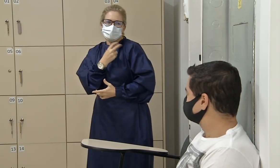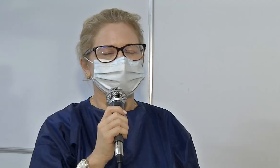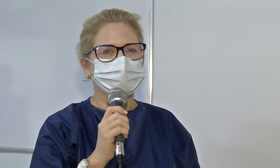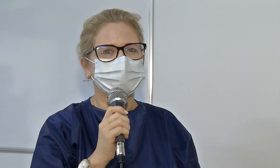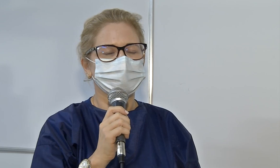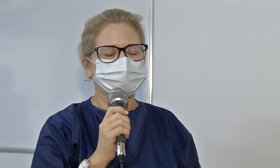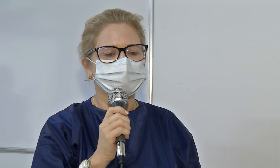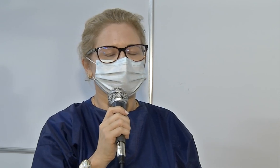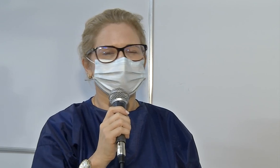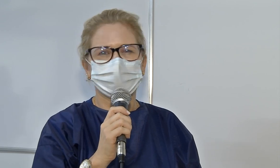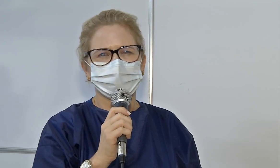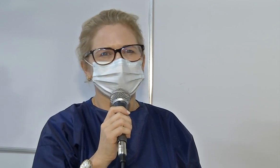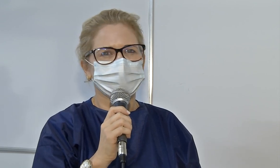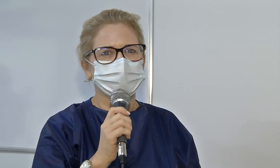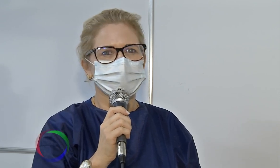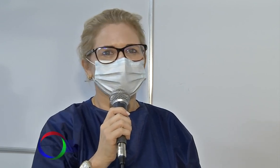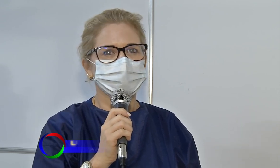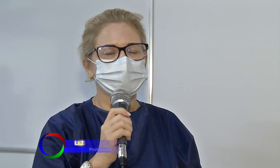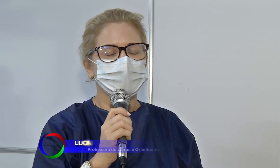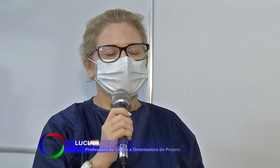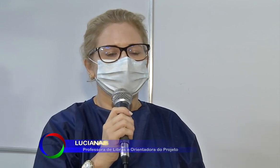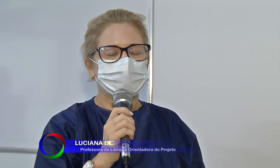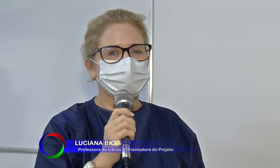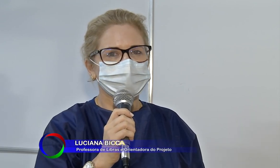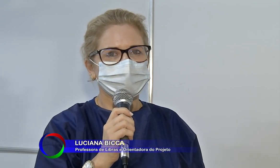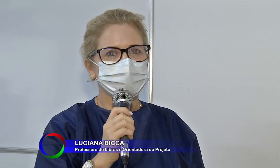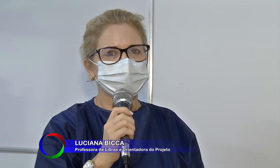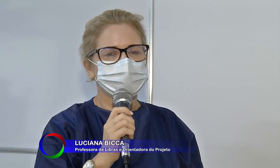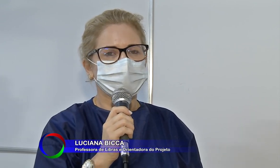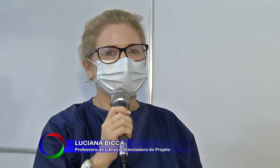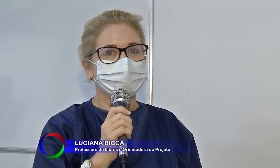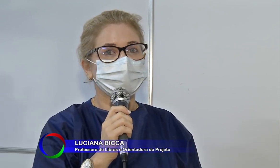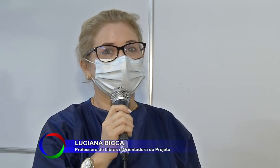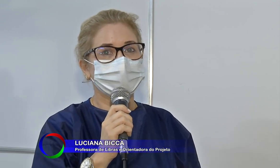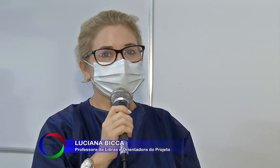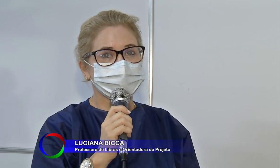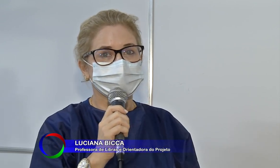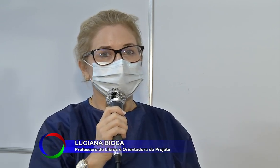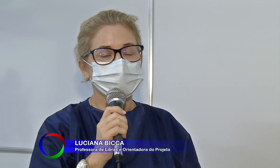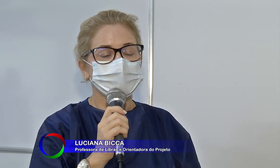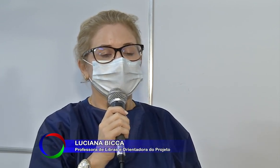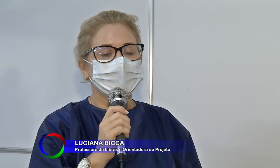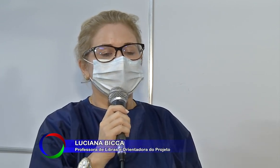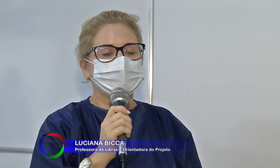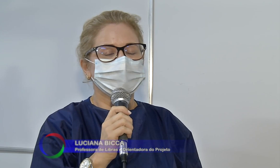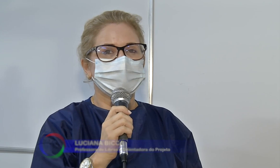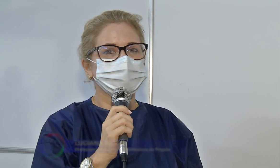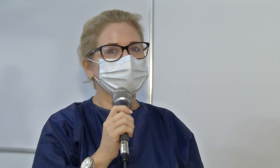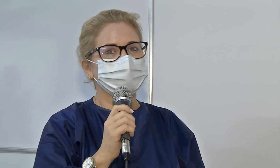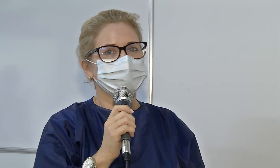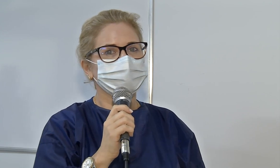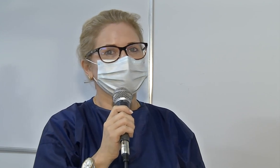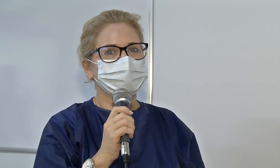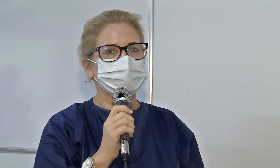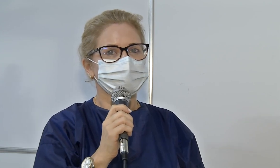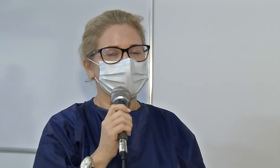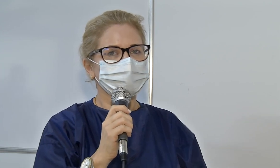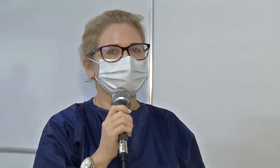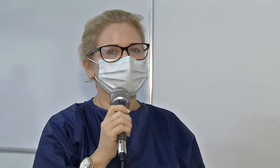um trabalho no UNIDEP já há alguns anos, na comunidade surda de Pato Branco há 10 anos, e era utopia. Eu pensei no